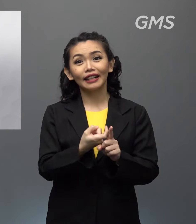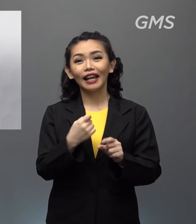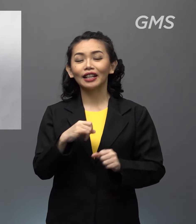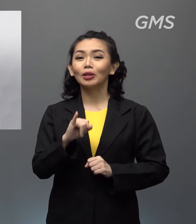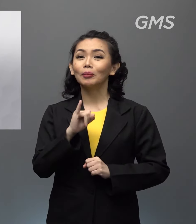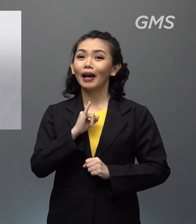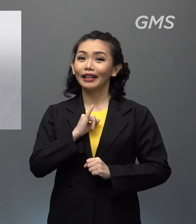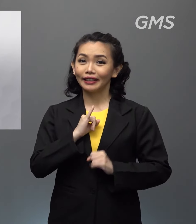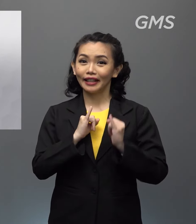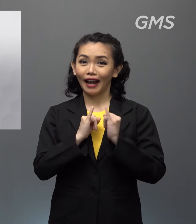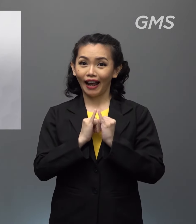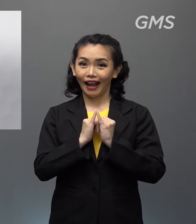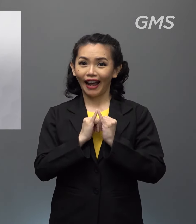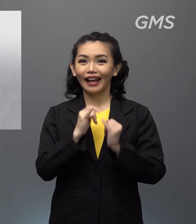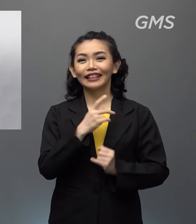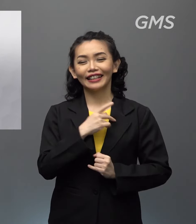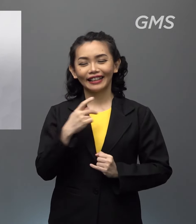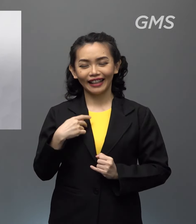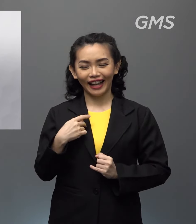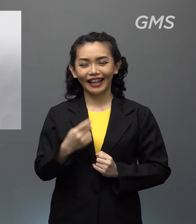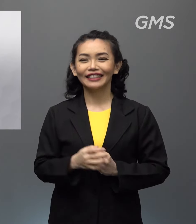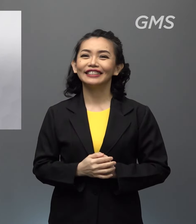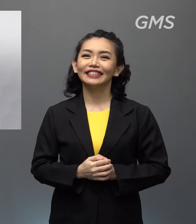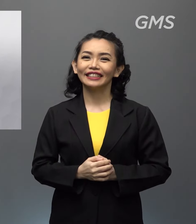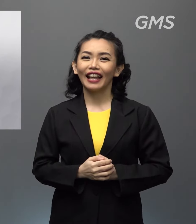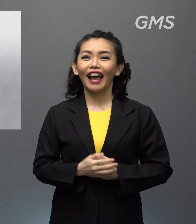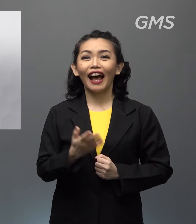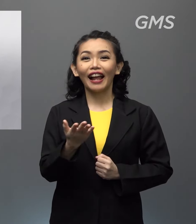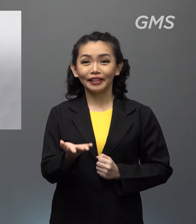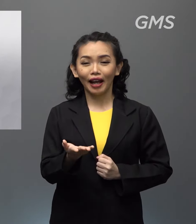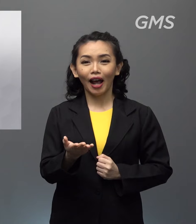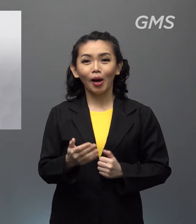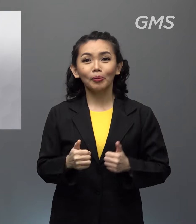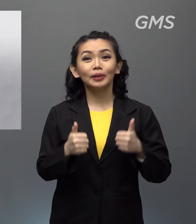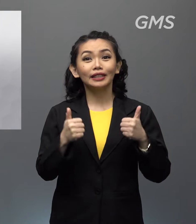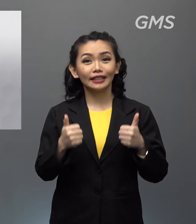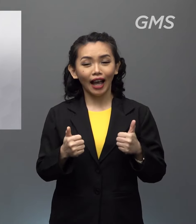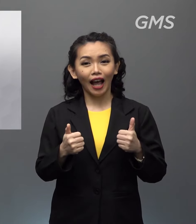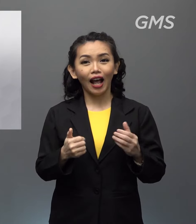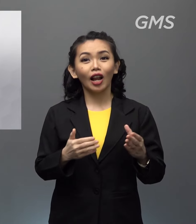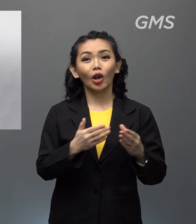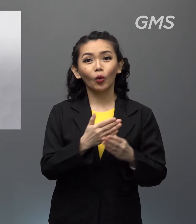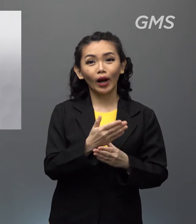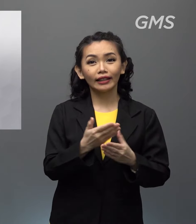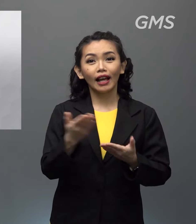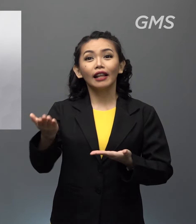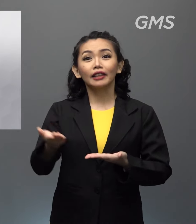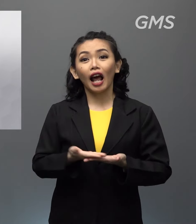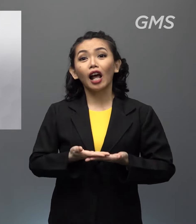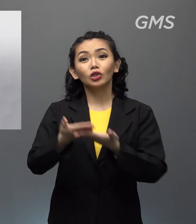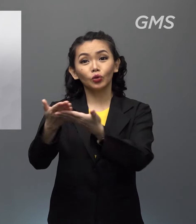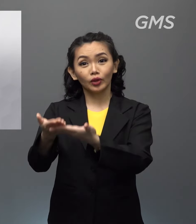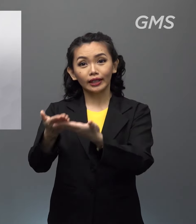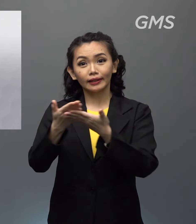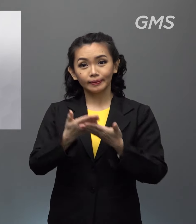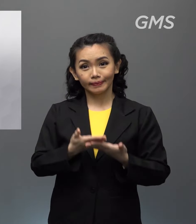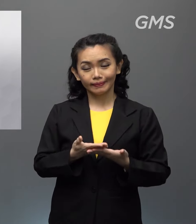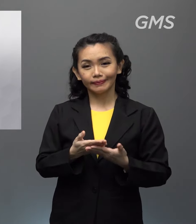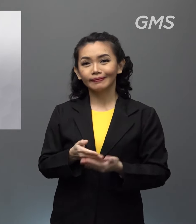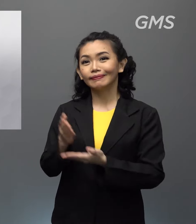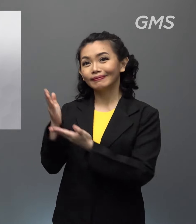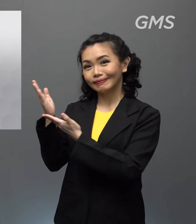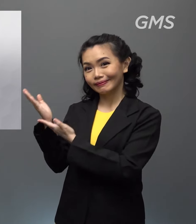itu, bagi Anda yang rindu memberikan persembahan, Anda bisa melakukannya melalui transfer ke nomor rekening yang tertera di